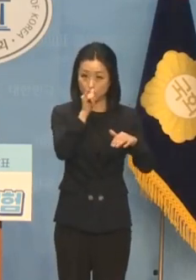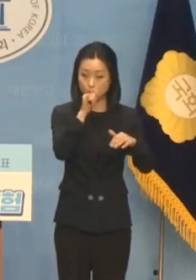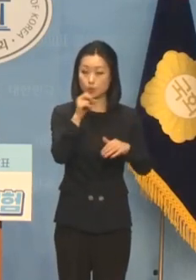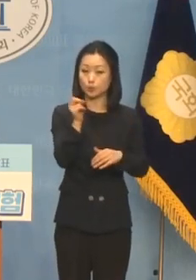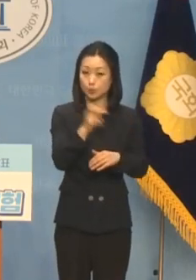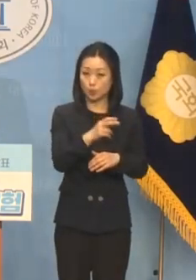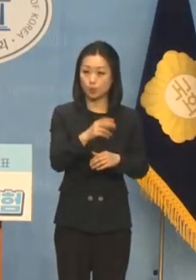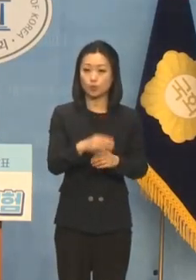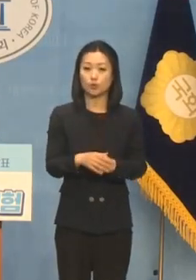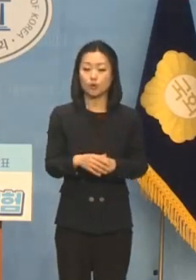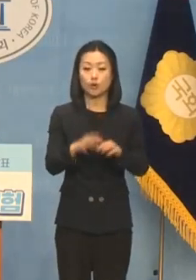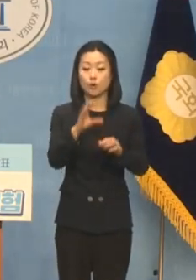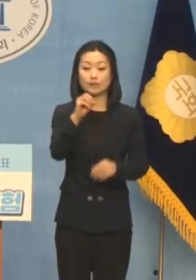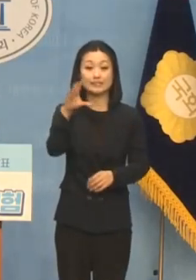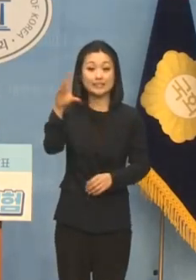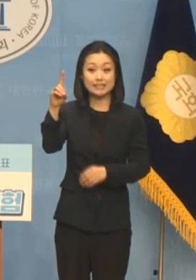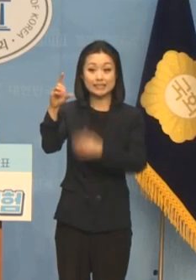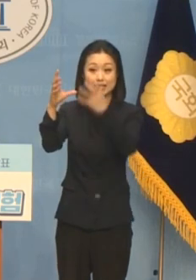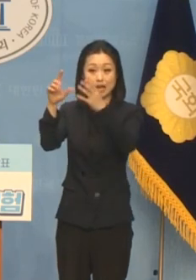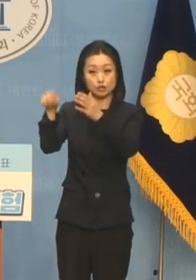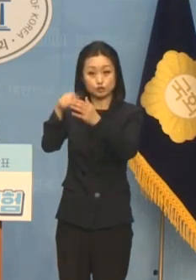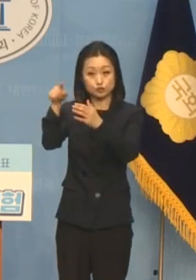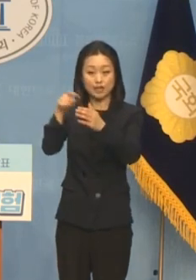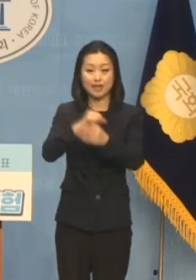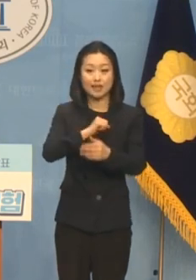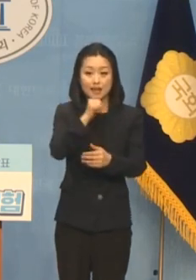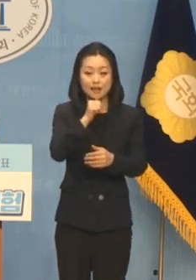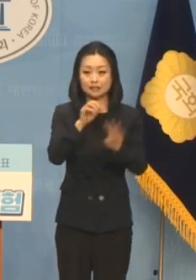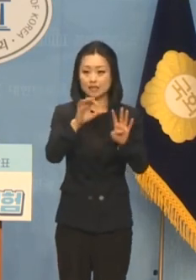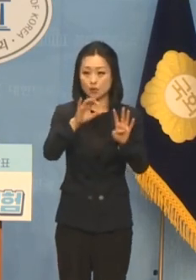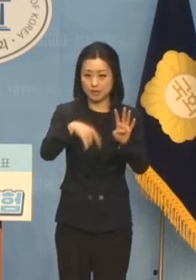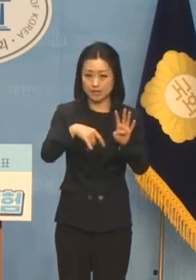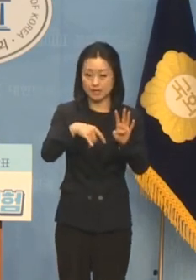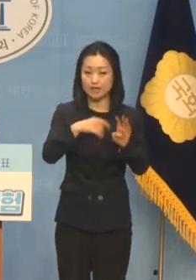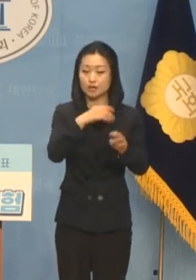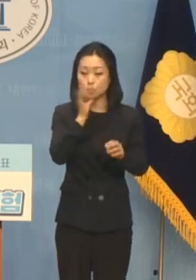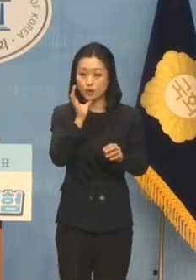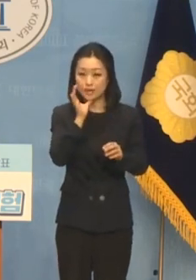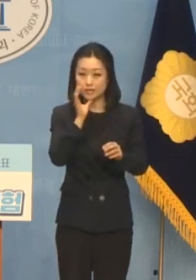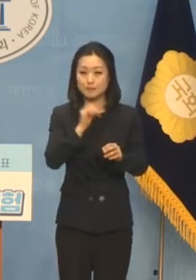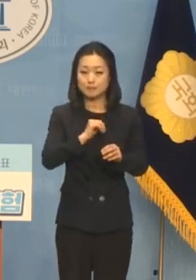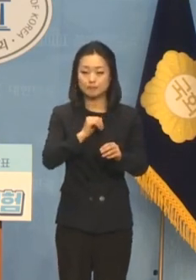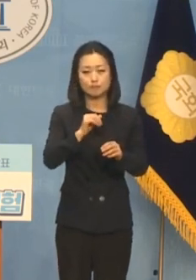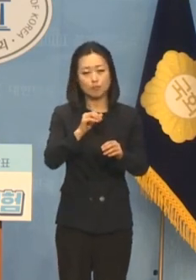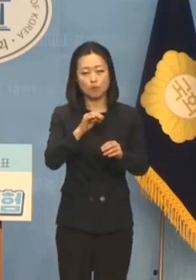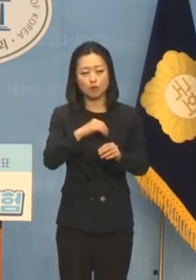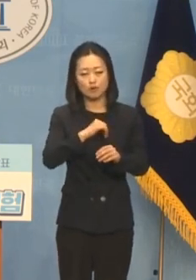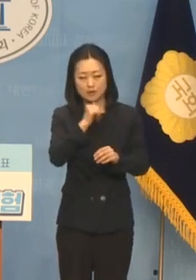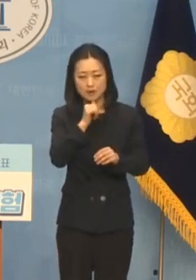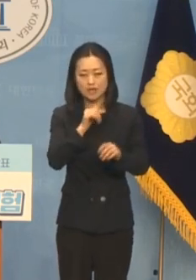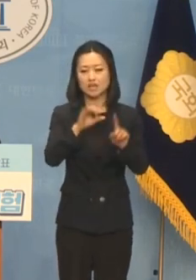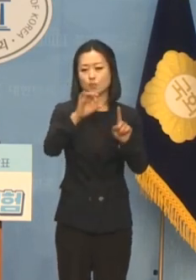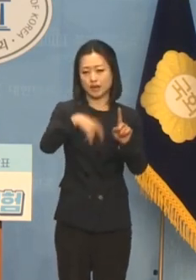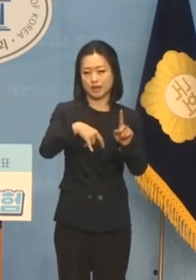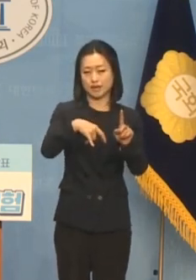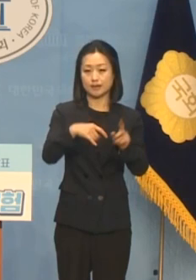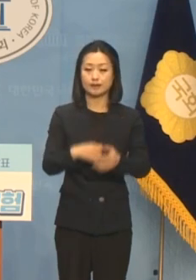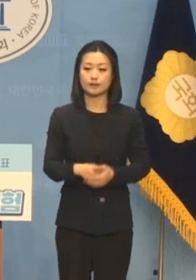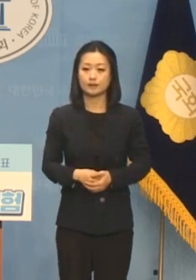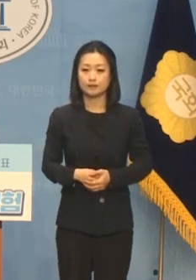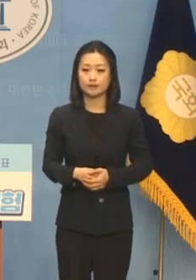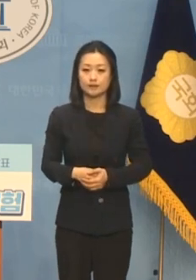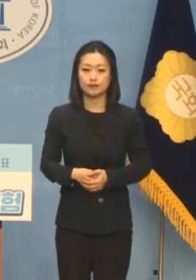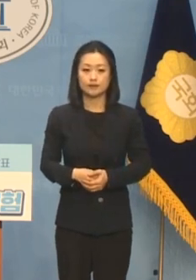이대로 간다면 OECD 국가 중에 빈곤율 4위, 노인 빈곤율 1위라는 부끄러운 현실을 바꿀 수 없습니다.